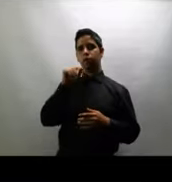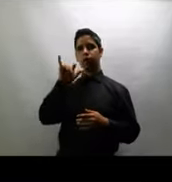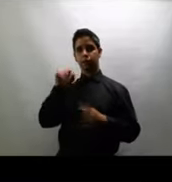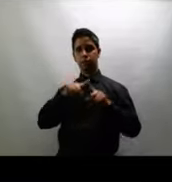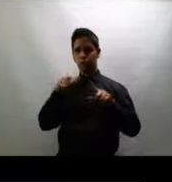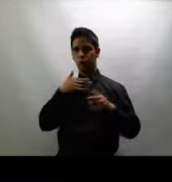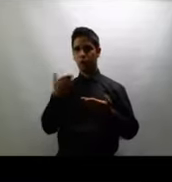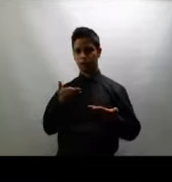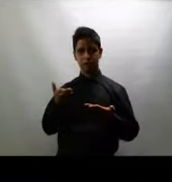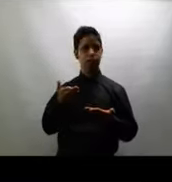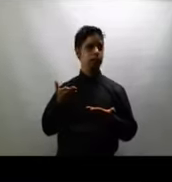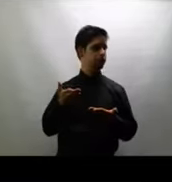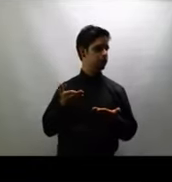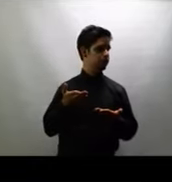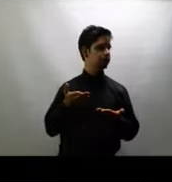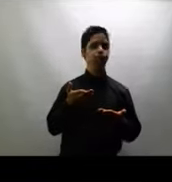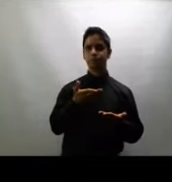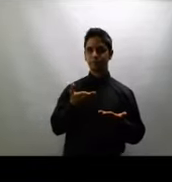le podemos poner cremita al plate.